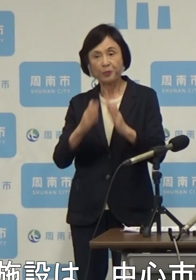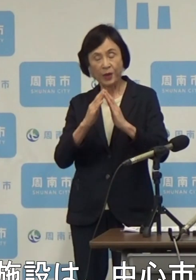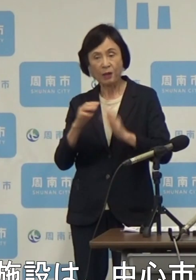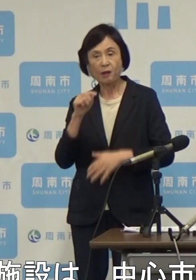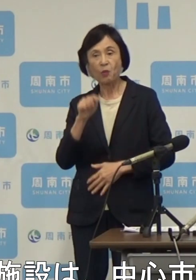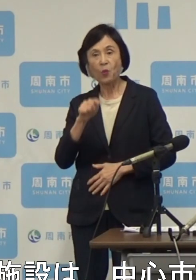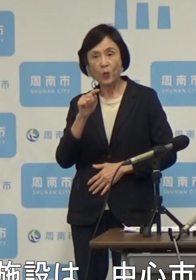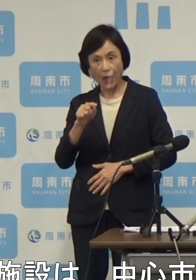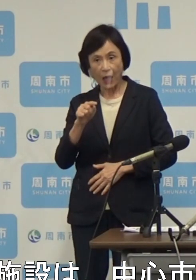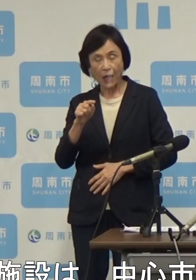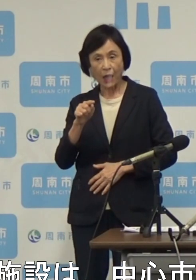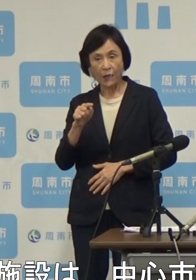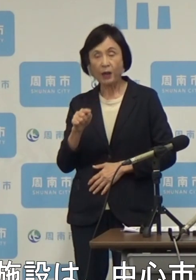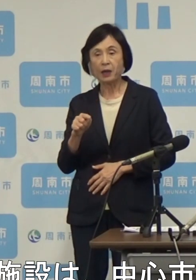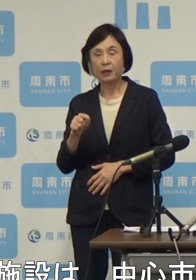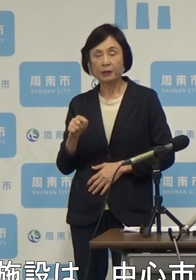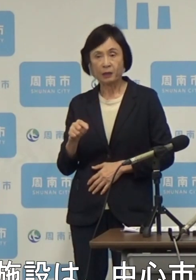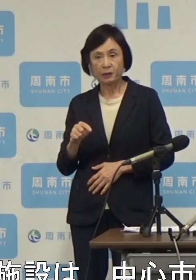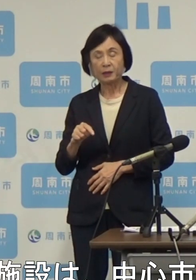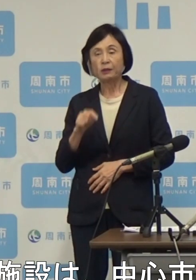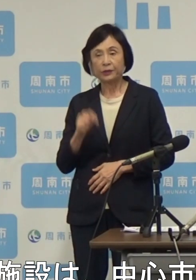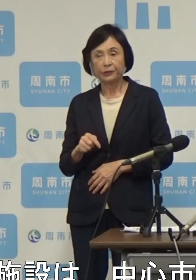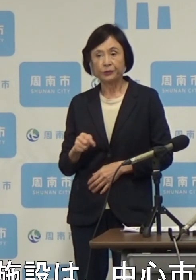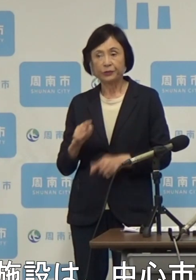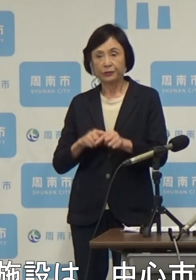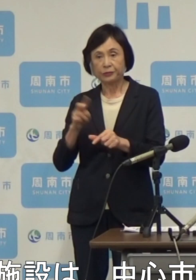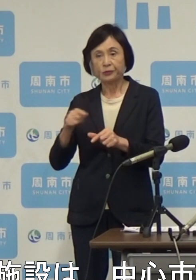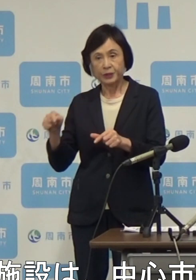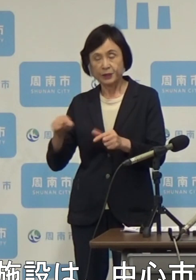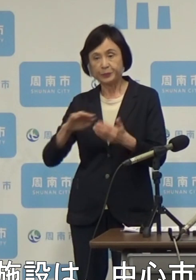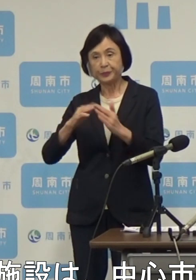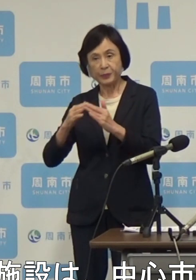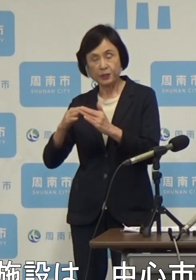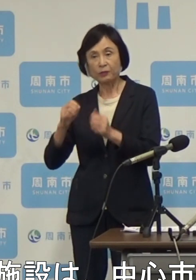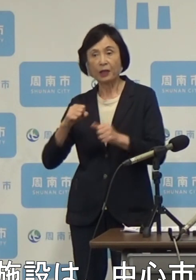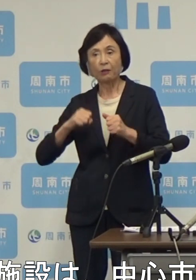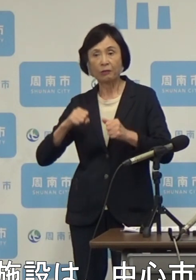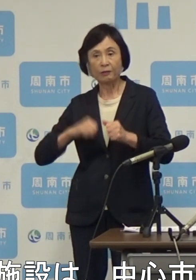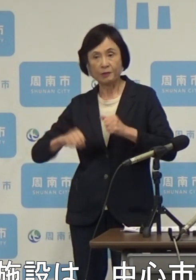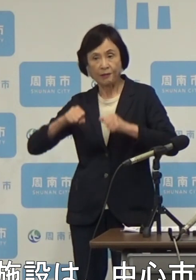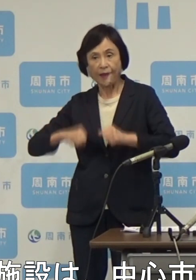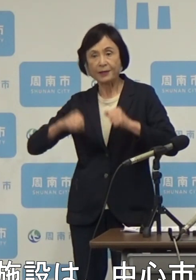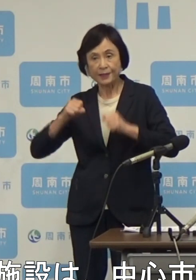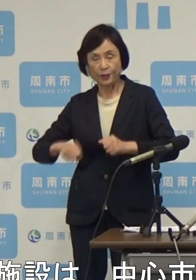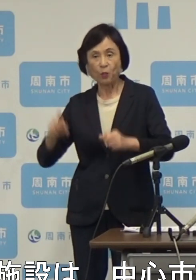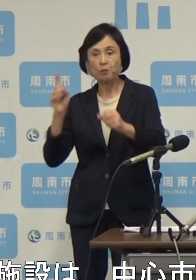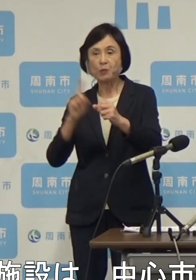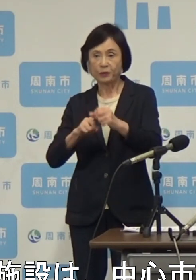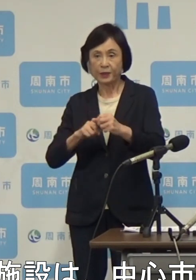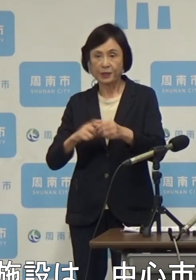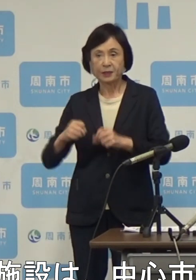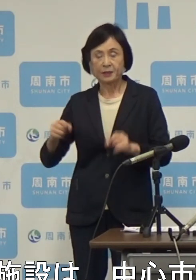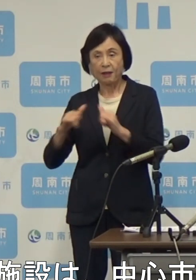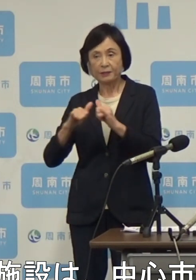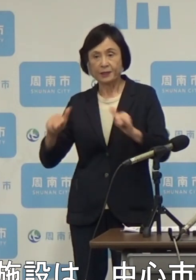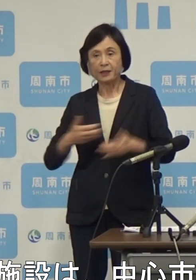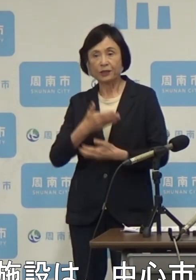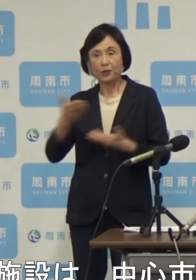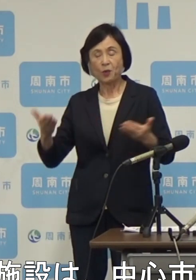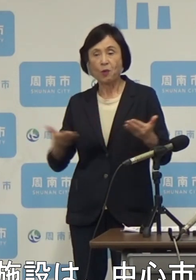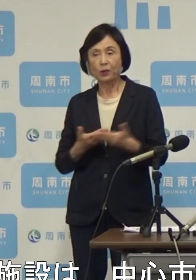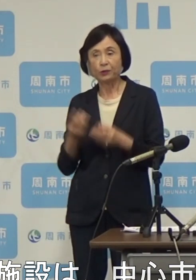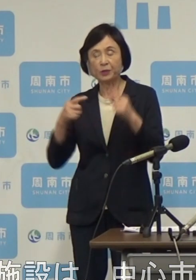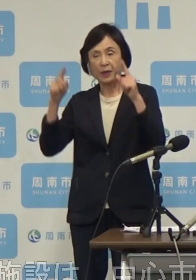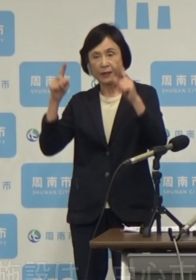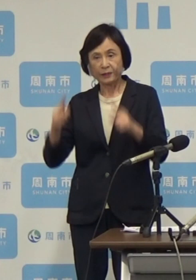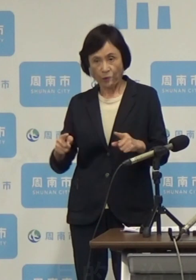施設は中心市街地の活性化を目的としており、学生等の交流、イベントの打ち合わせ、